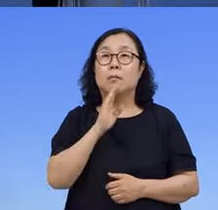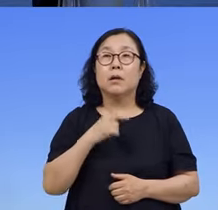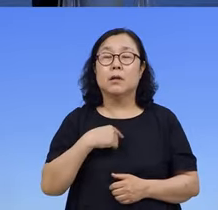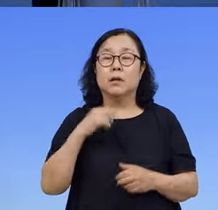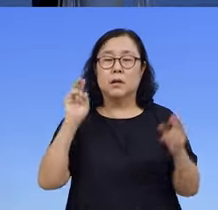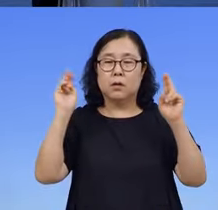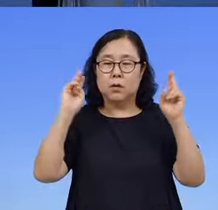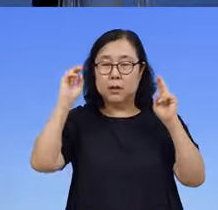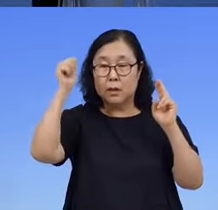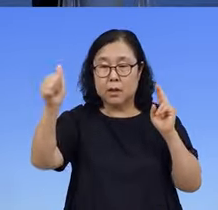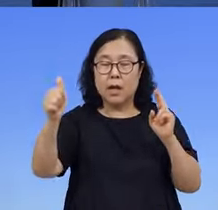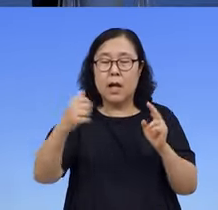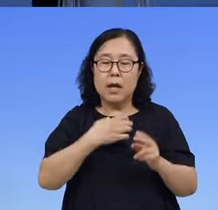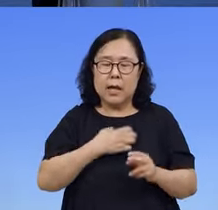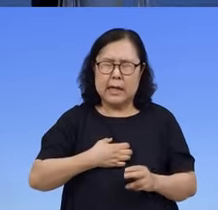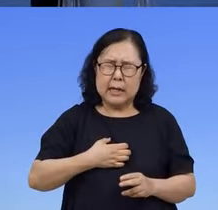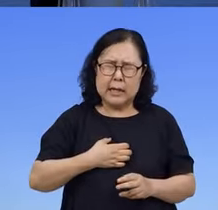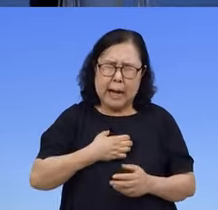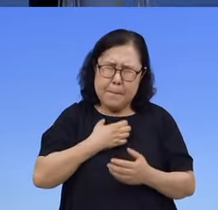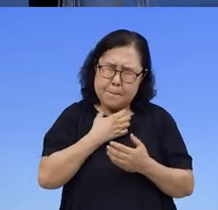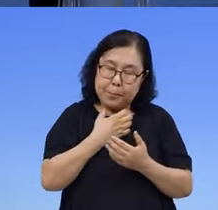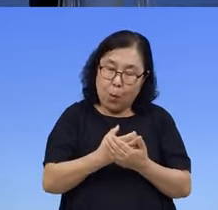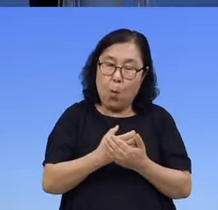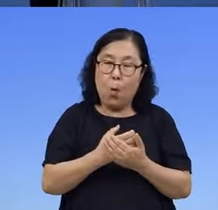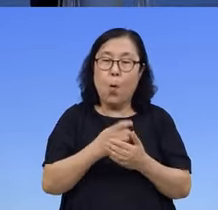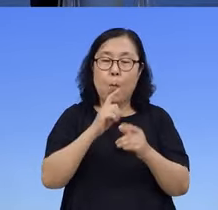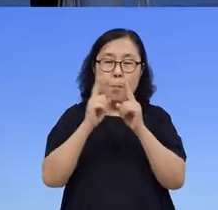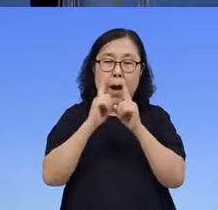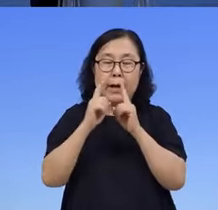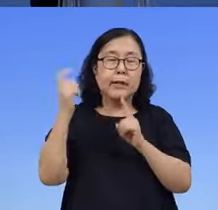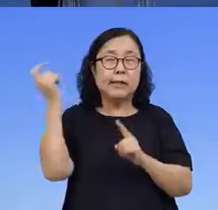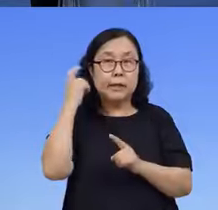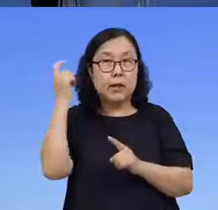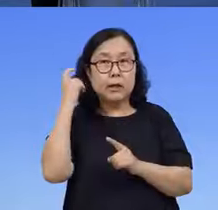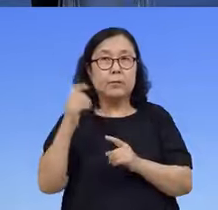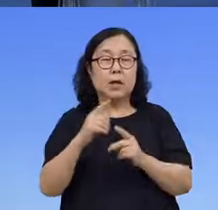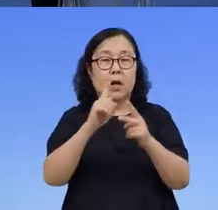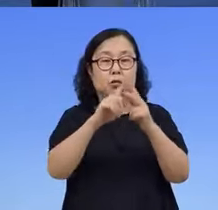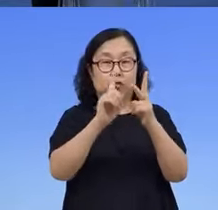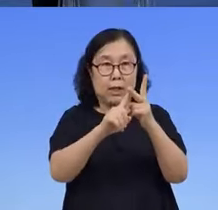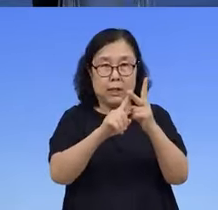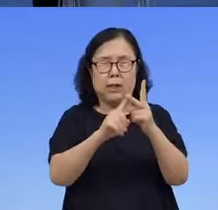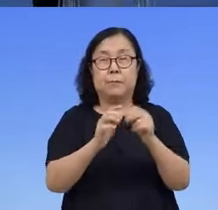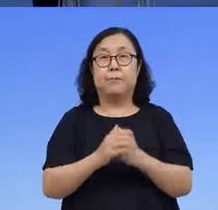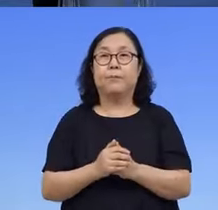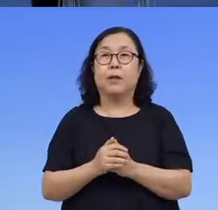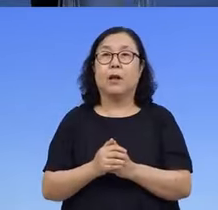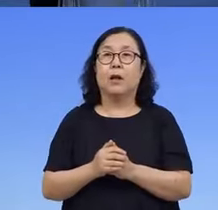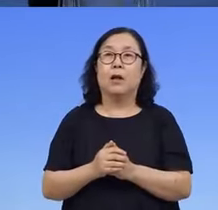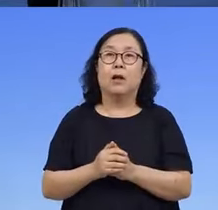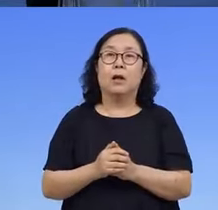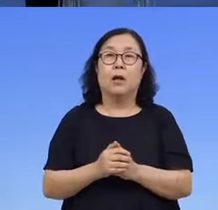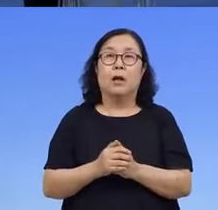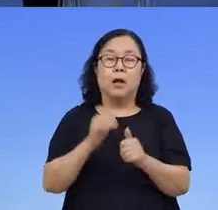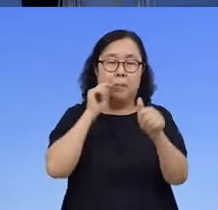정말 제가 그 대표 이사님에게 감동적인 말을 들었습니다. 두 가지를 그 회장님이 딱 지침을 내리셨대요.